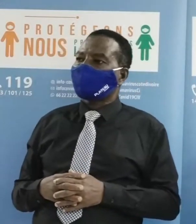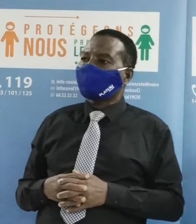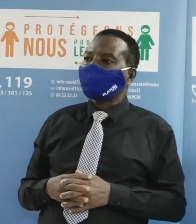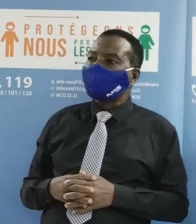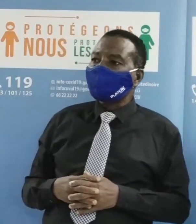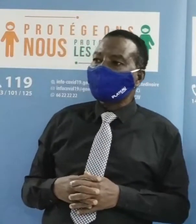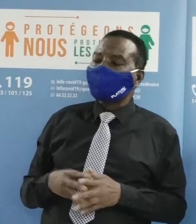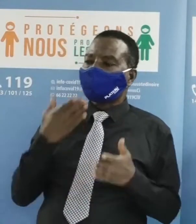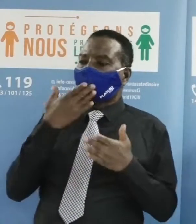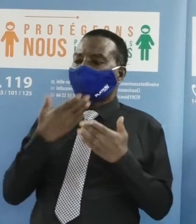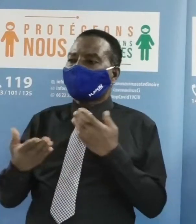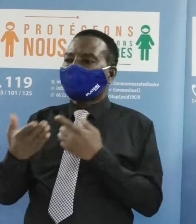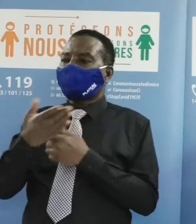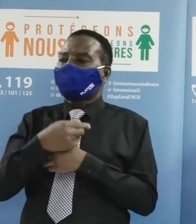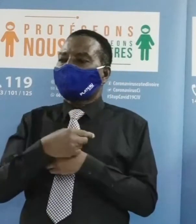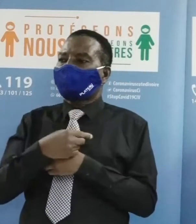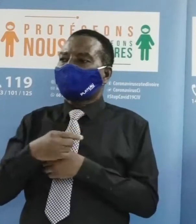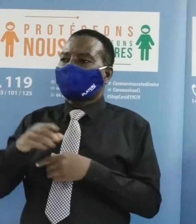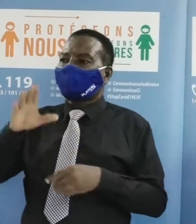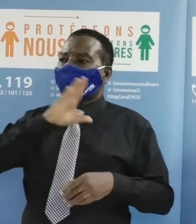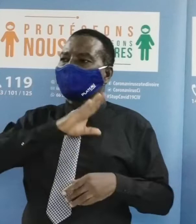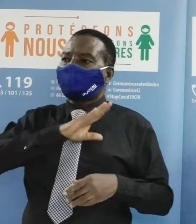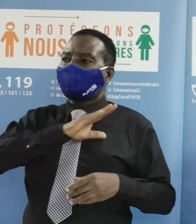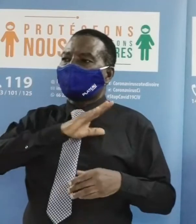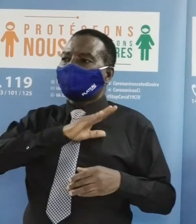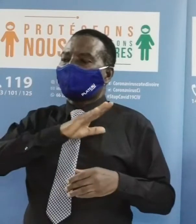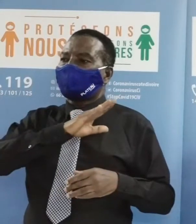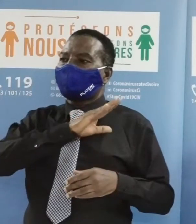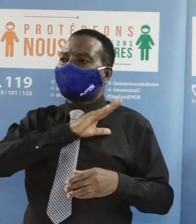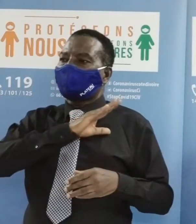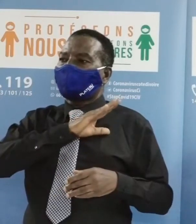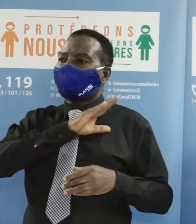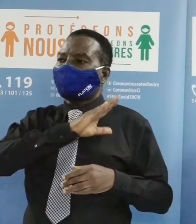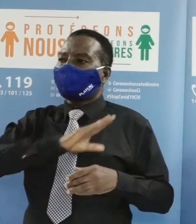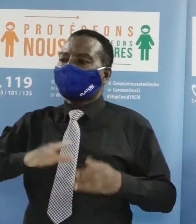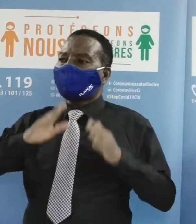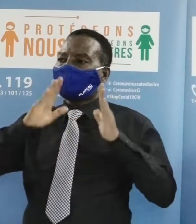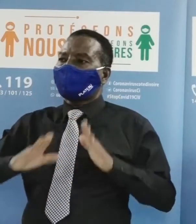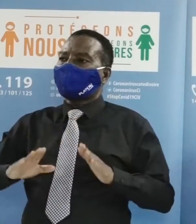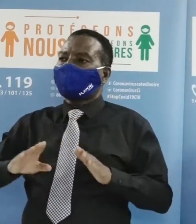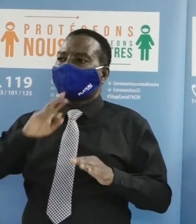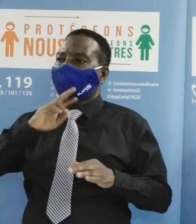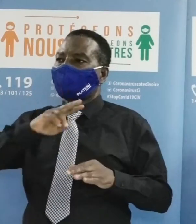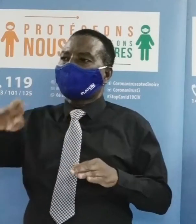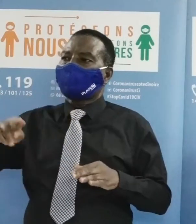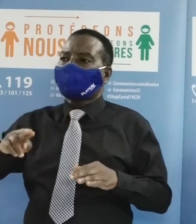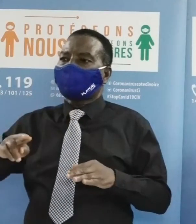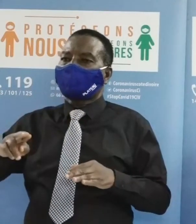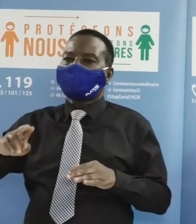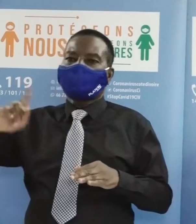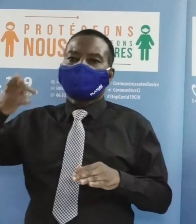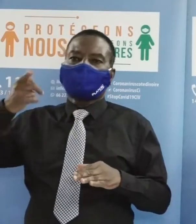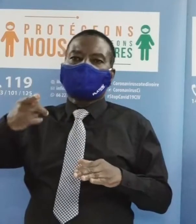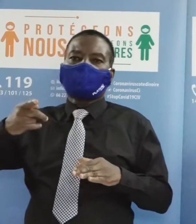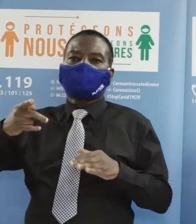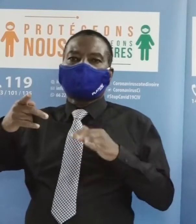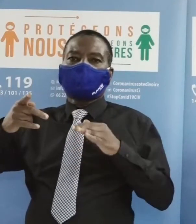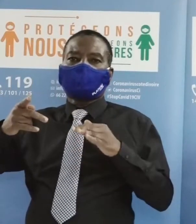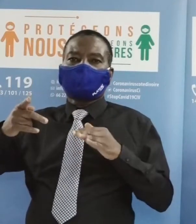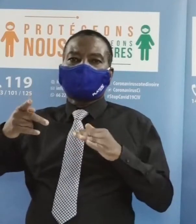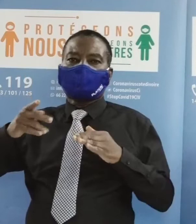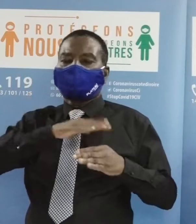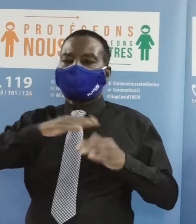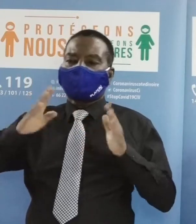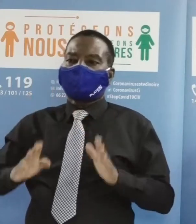bonjour monsieur le maire vous êtes le premier magistrat de l'une des plus grandes capitales des